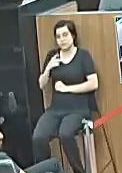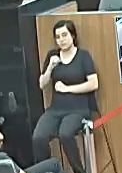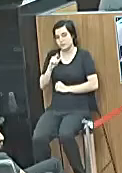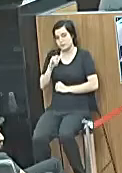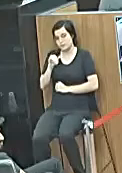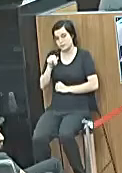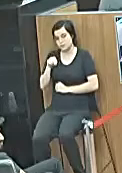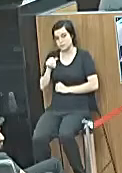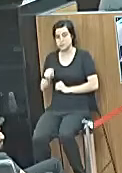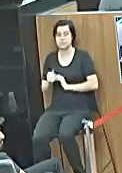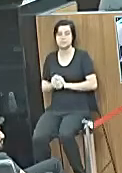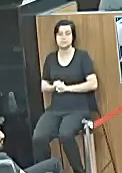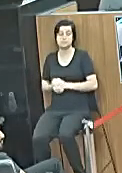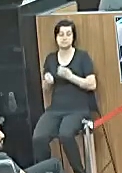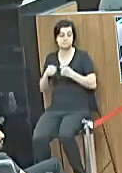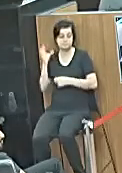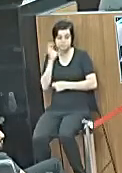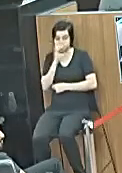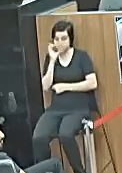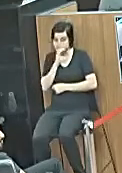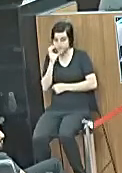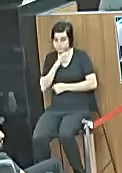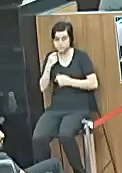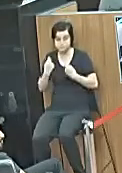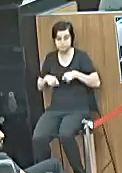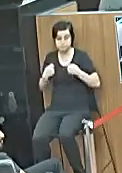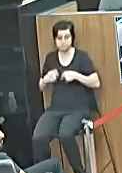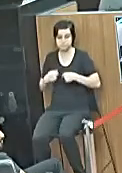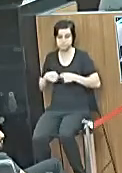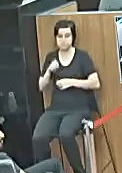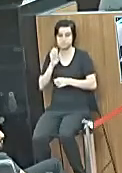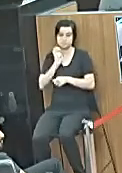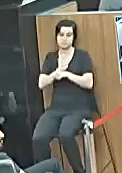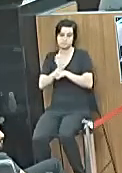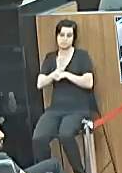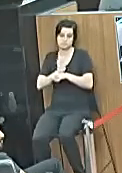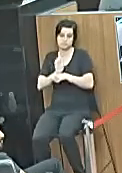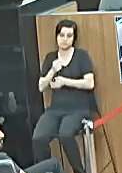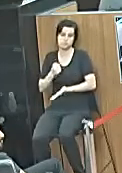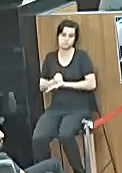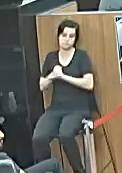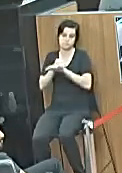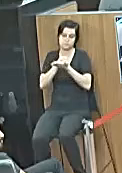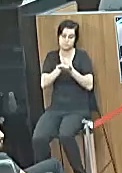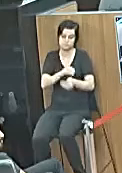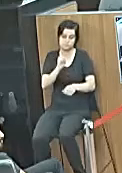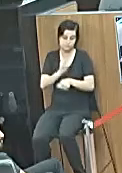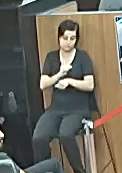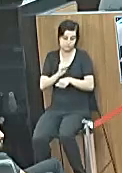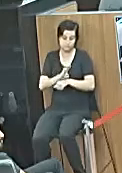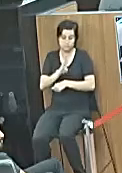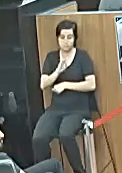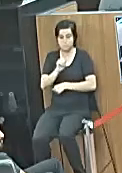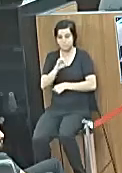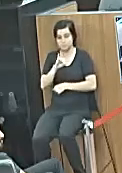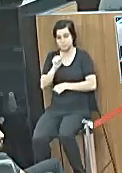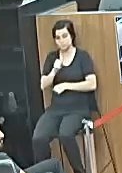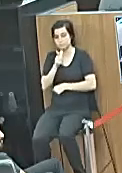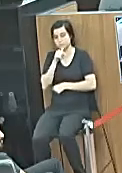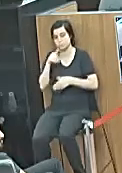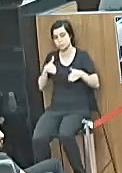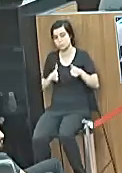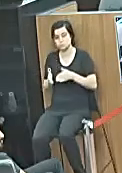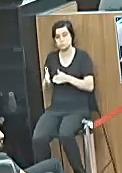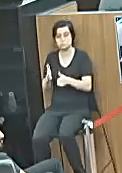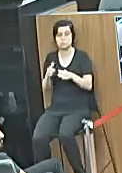horizonte é urgente a necessidade e necessário que o estado intervenha para a preservação da bacia do rio araçuaí e